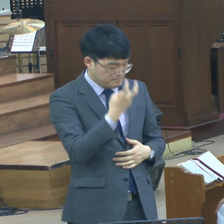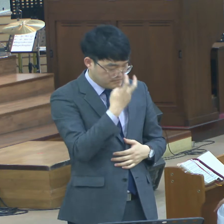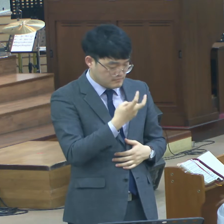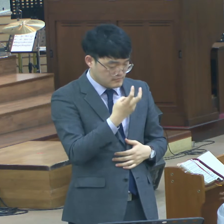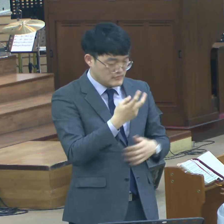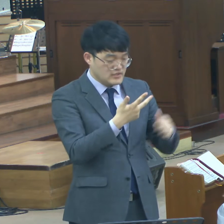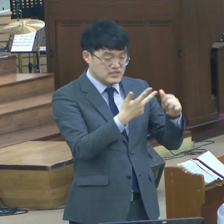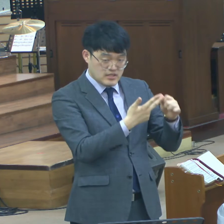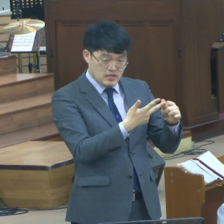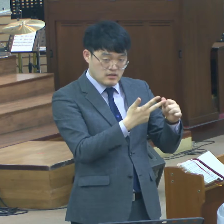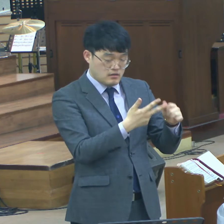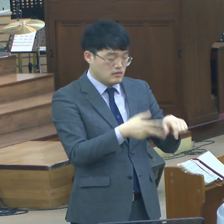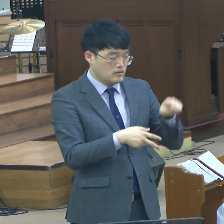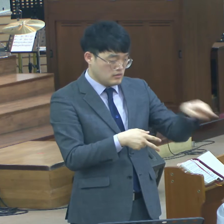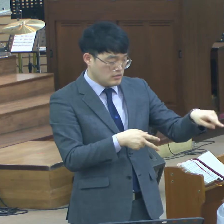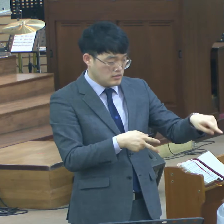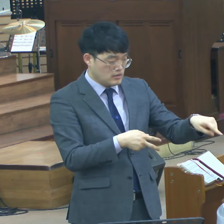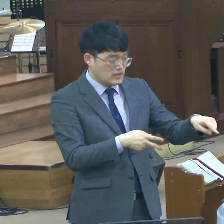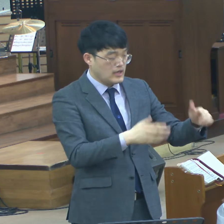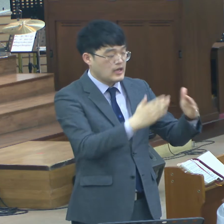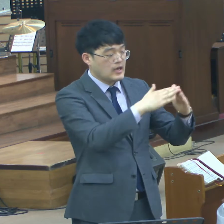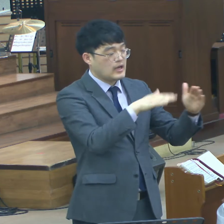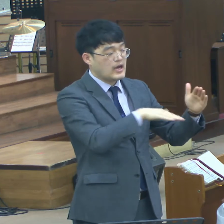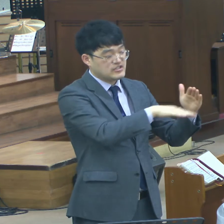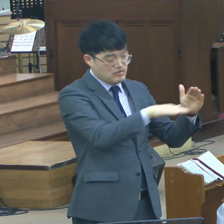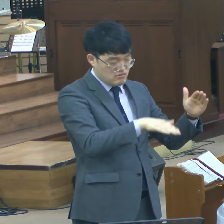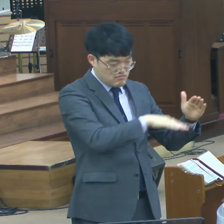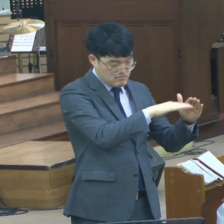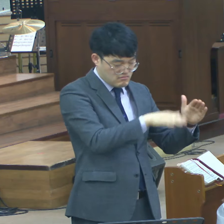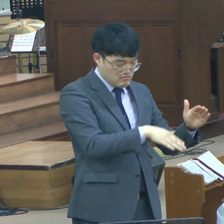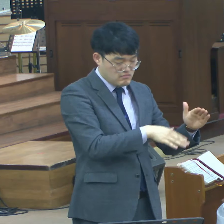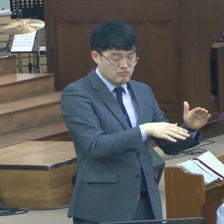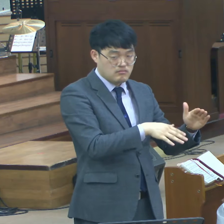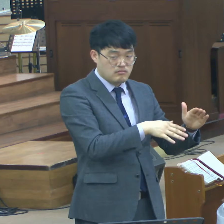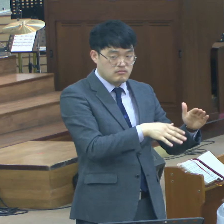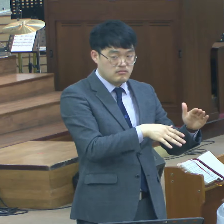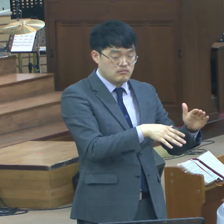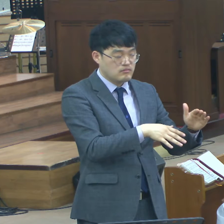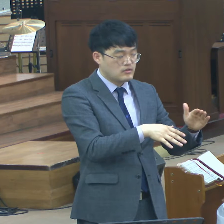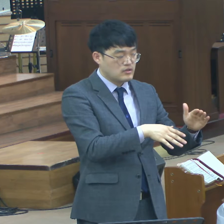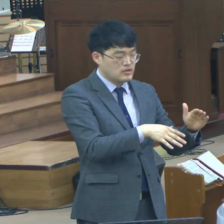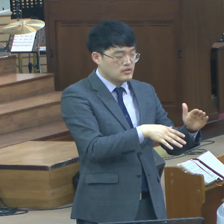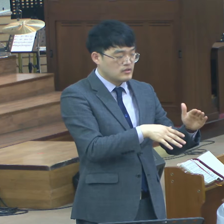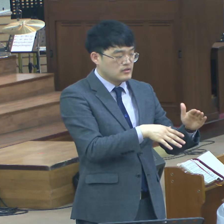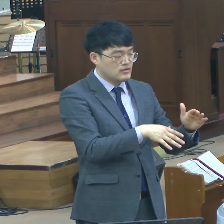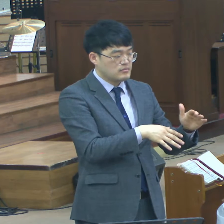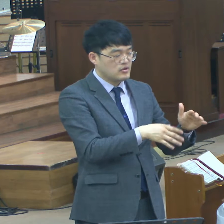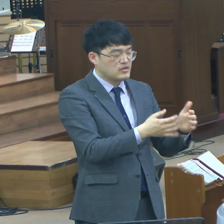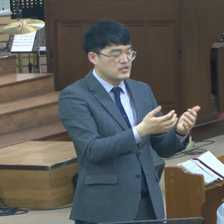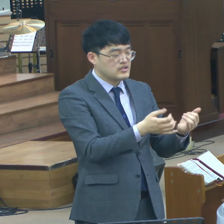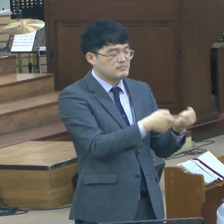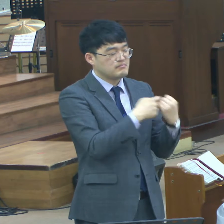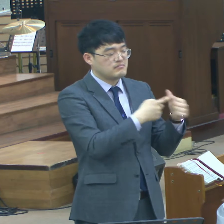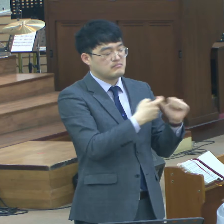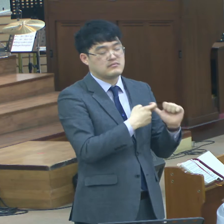7계명 상대방의 가정을 지켜주라. 가정을 무너뜨려서는 안 된다.